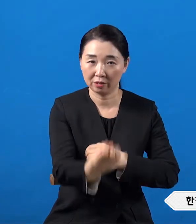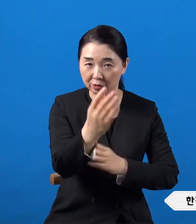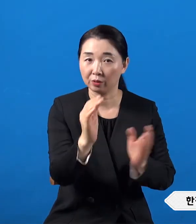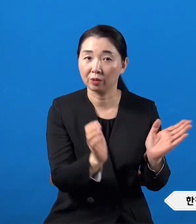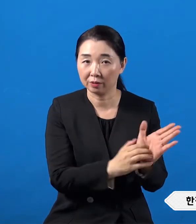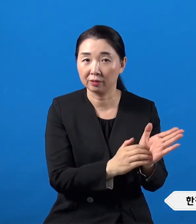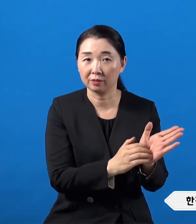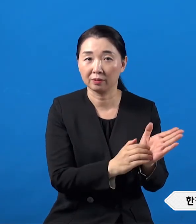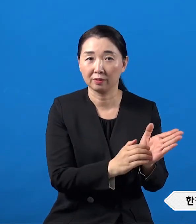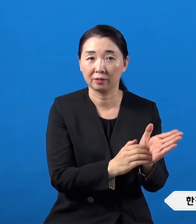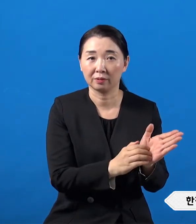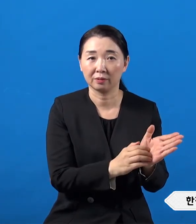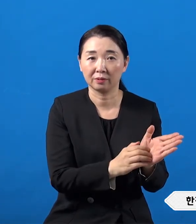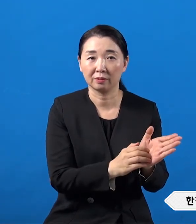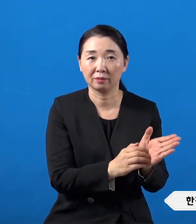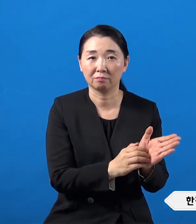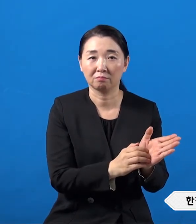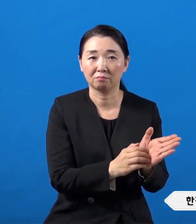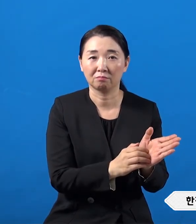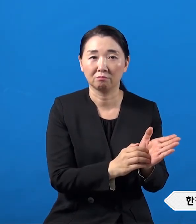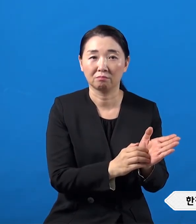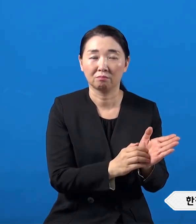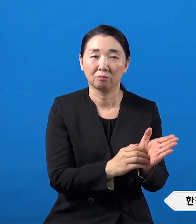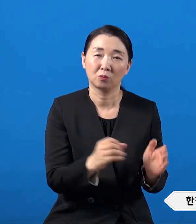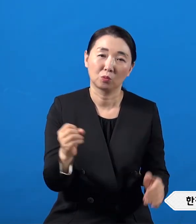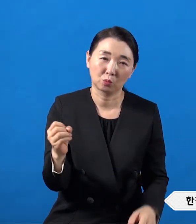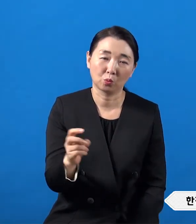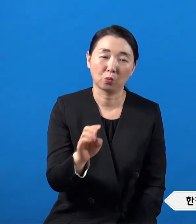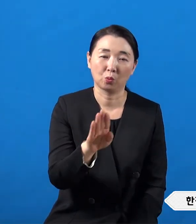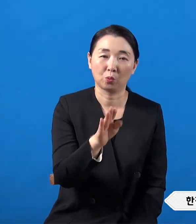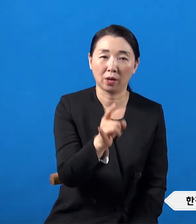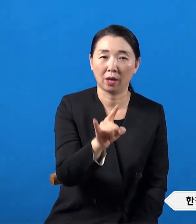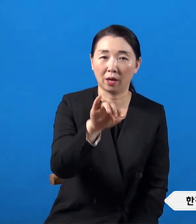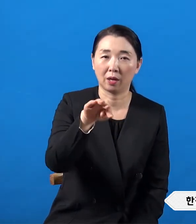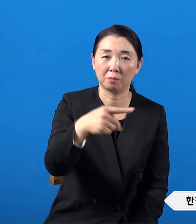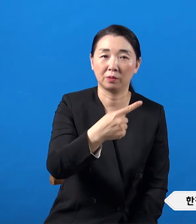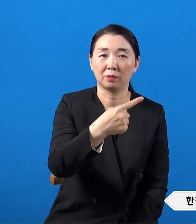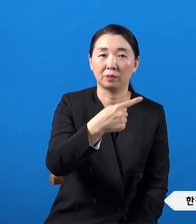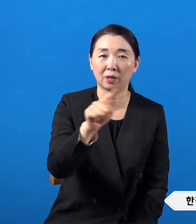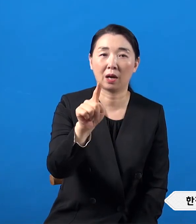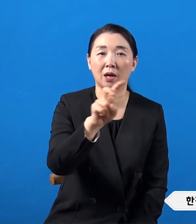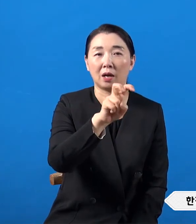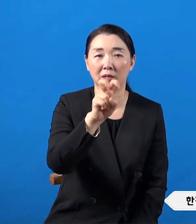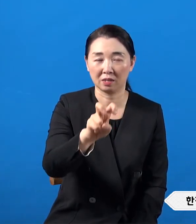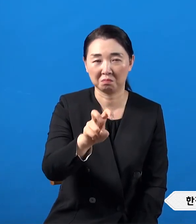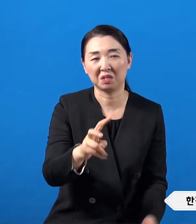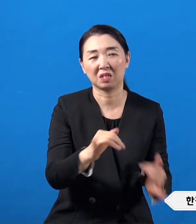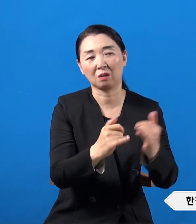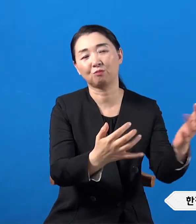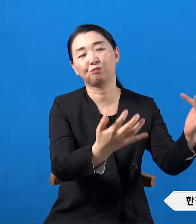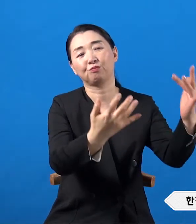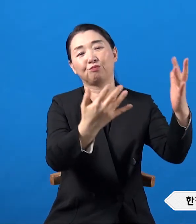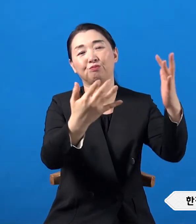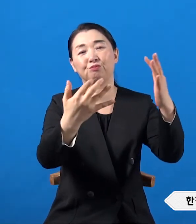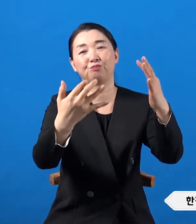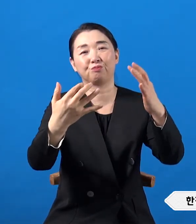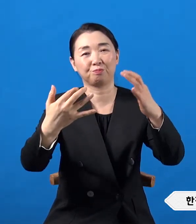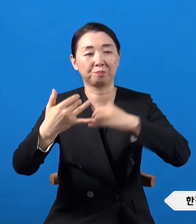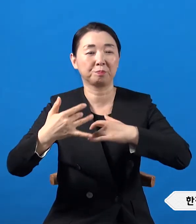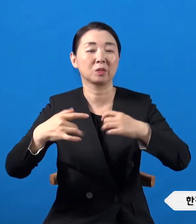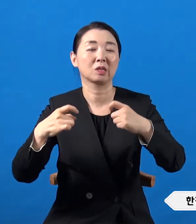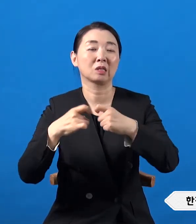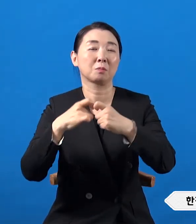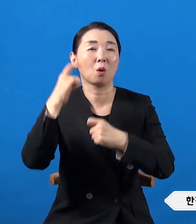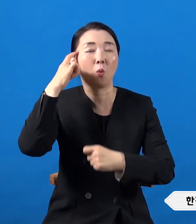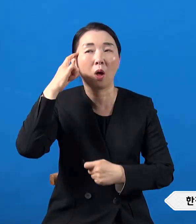승리로 다행히 끝났는데, 그러니까 에브라임 사람들이 입다에게 몰려와서 시비를 겁니다. 왜 전쟁